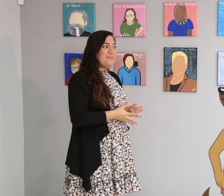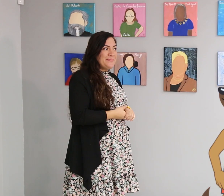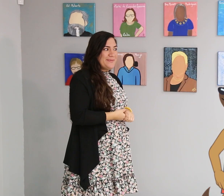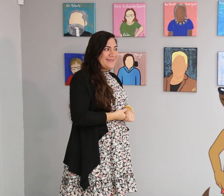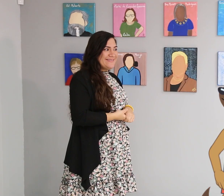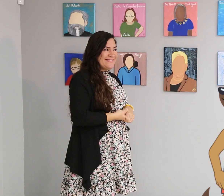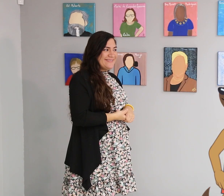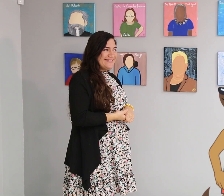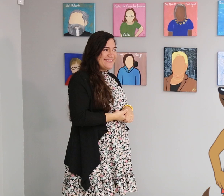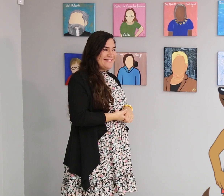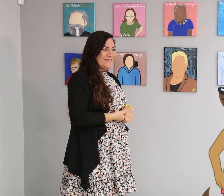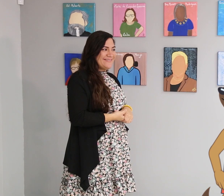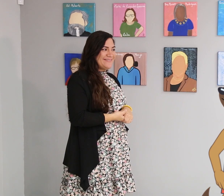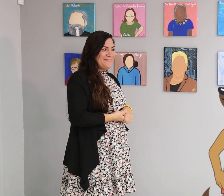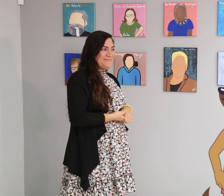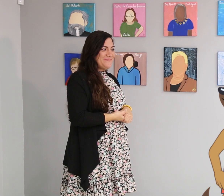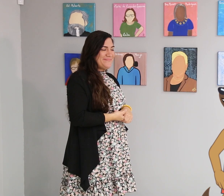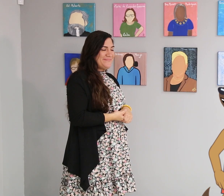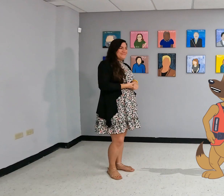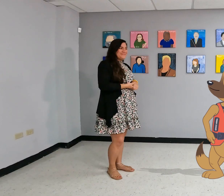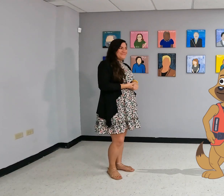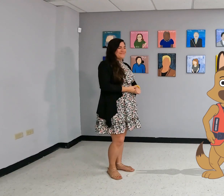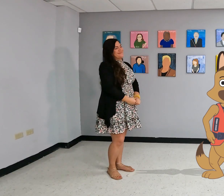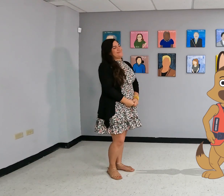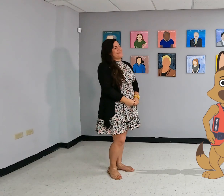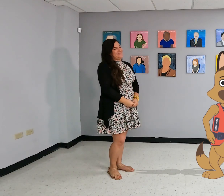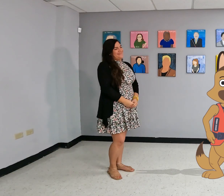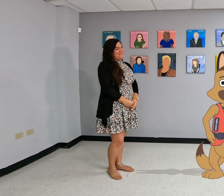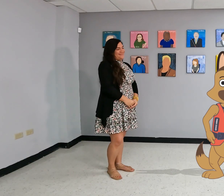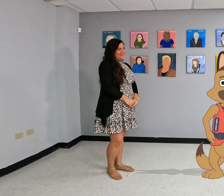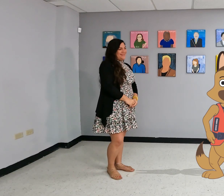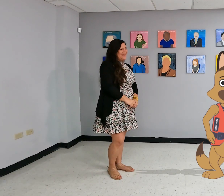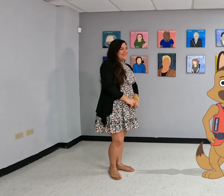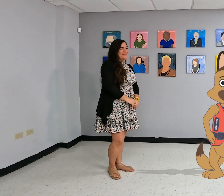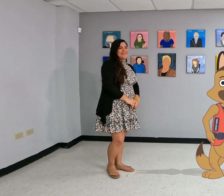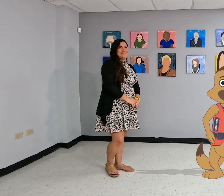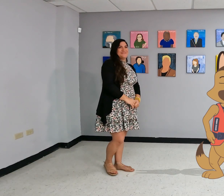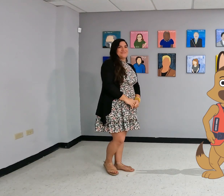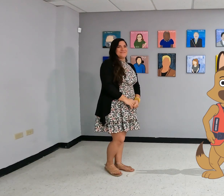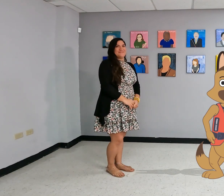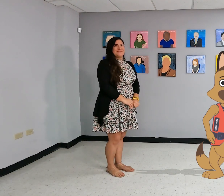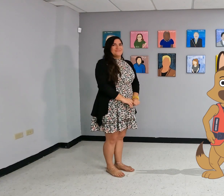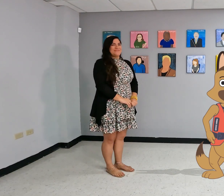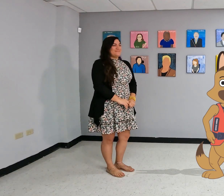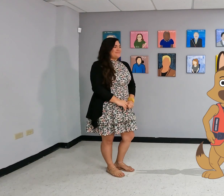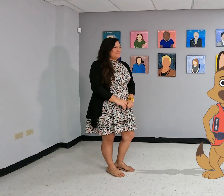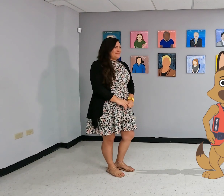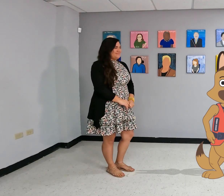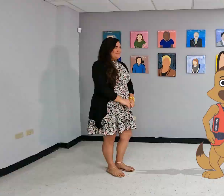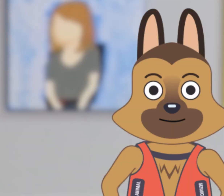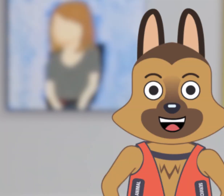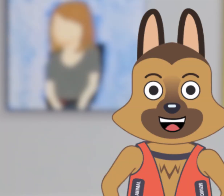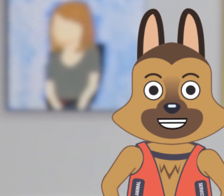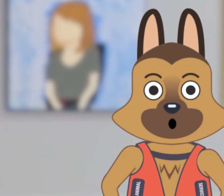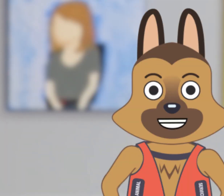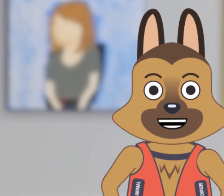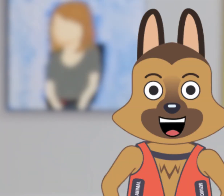cuál sea el tema de interés. Ginette, me alegro mucho de que la gente que nos está viendo te haya conocido.